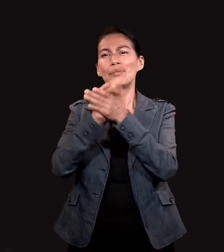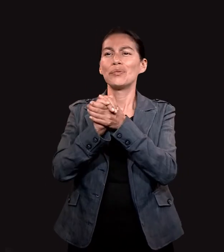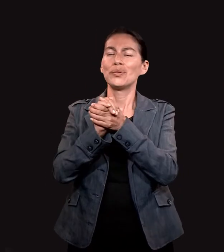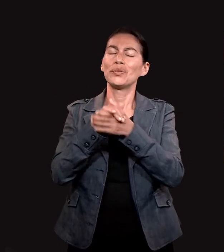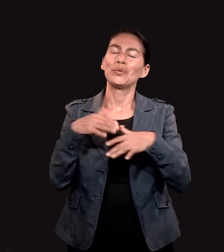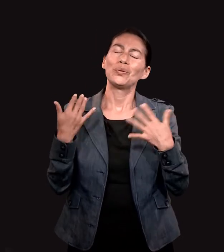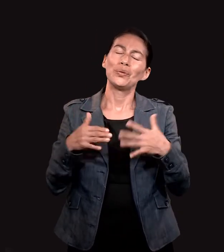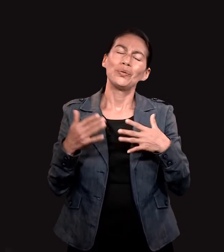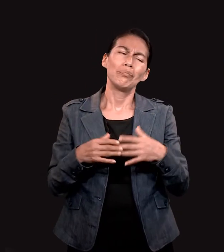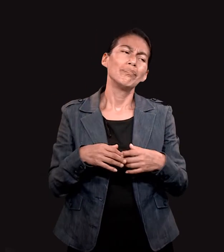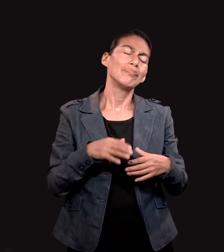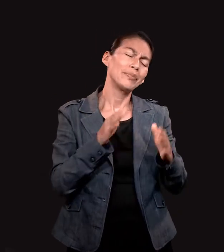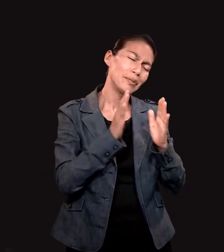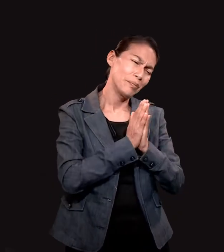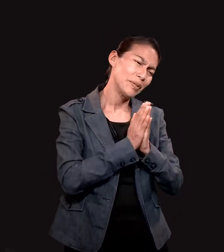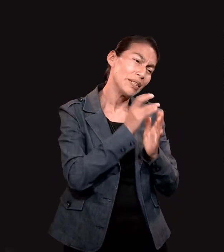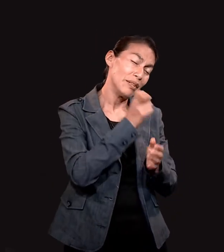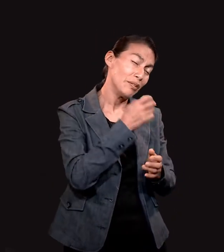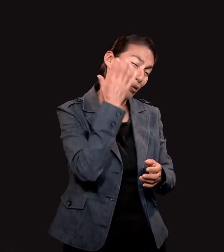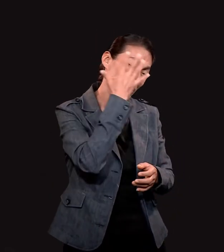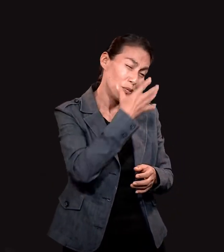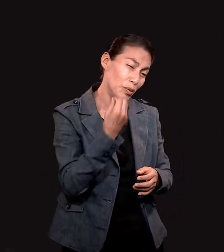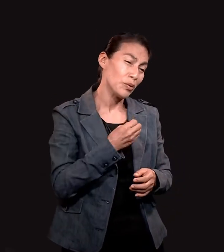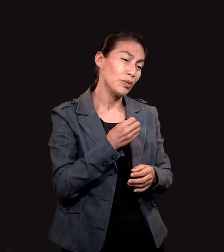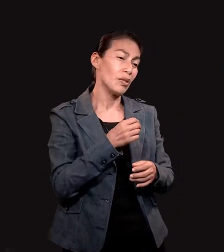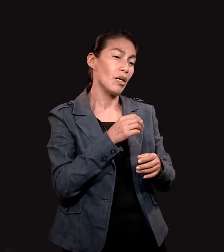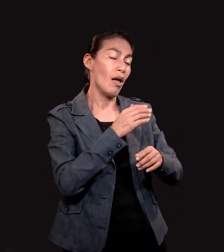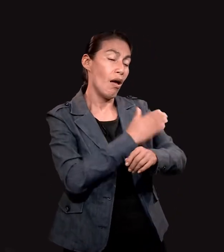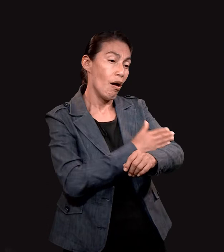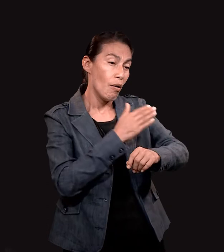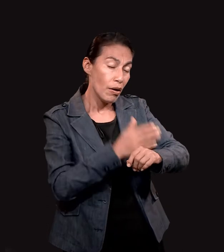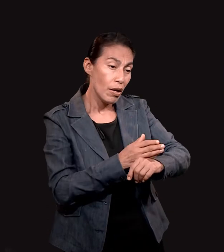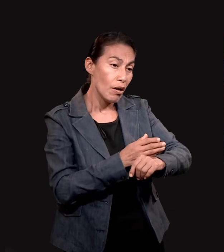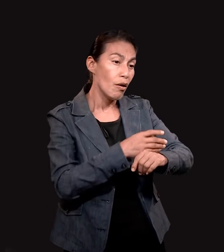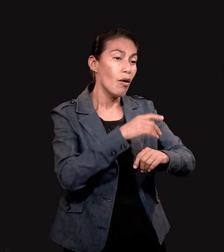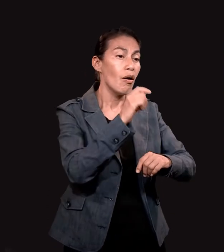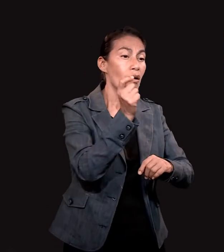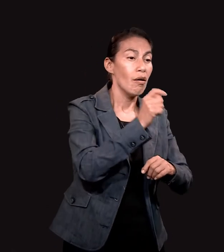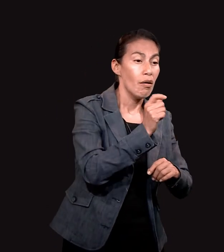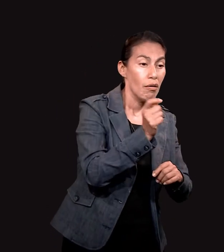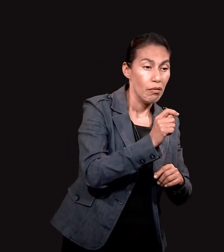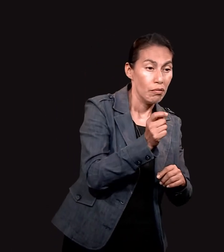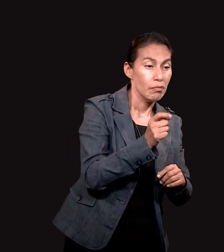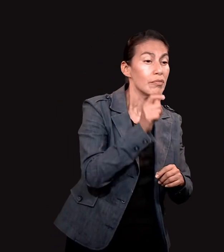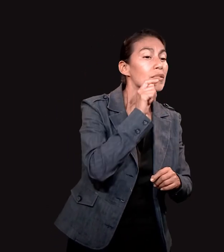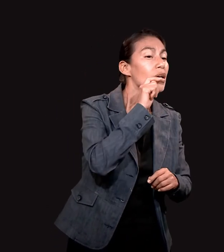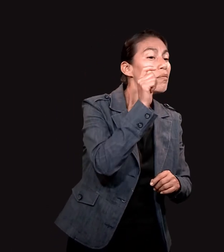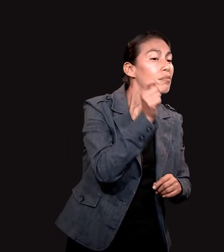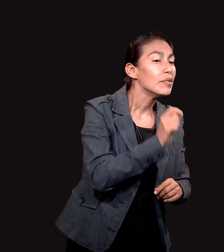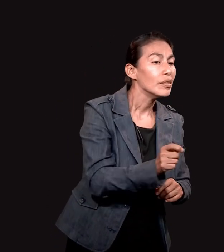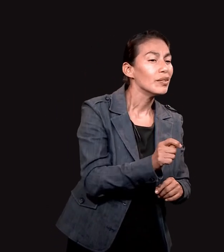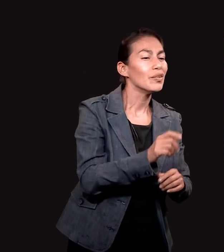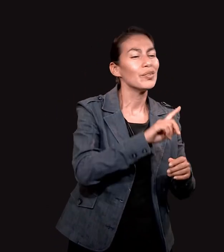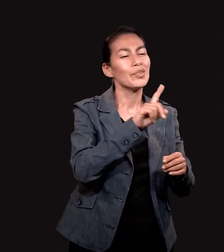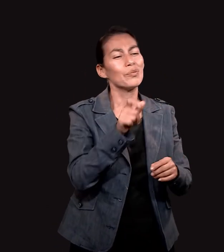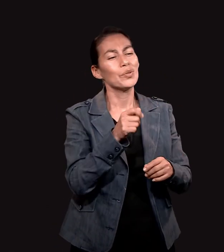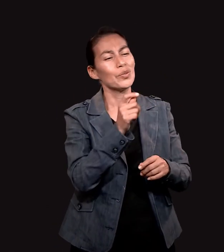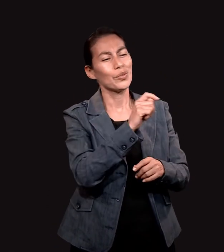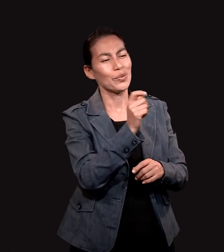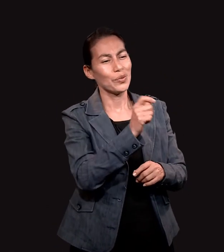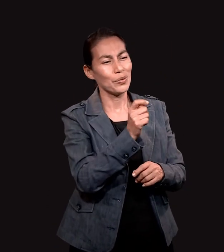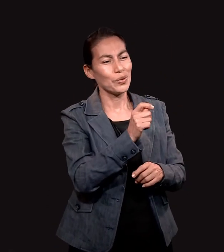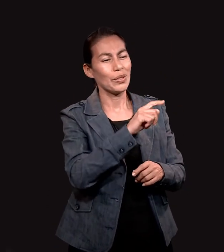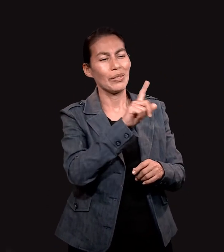y pues ahora ya esposos. Amén. O sea, tiene un proceso de la amistad, del compañerismo, la amistad y